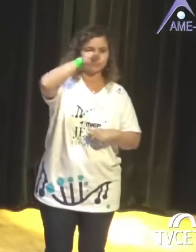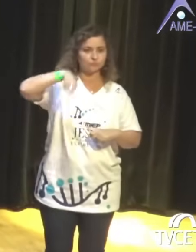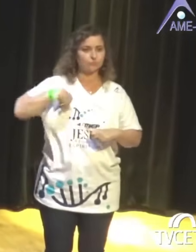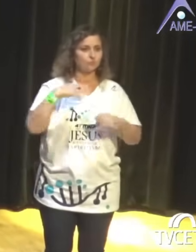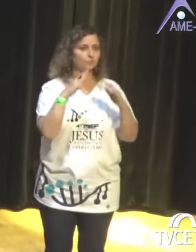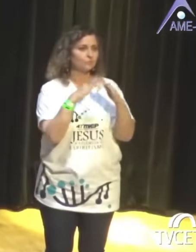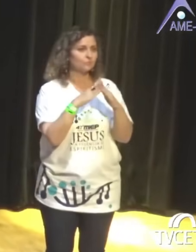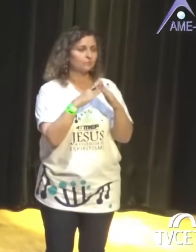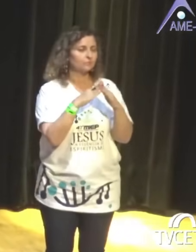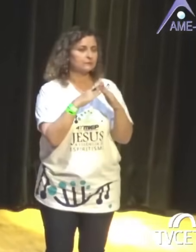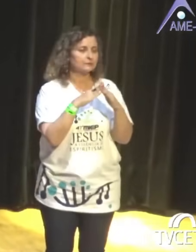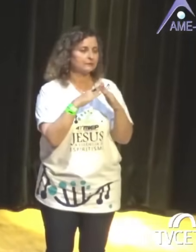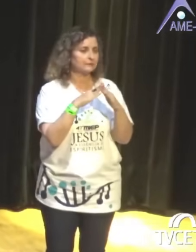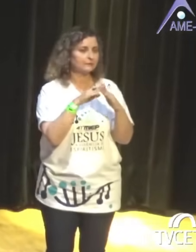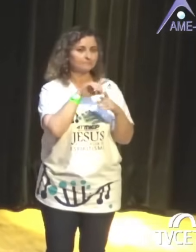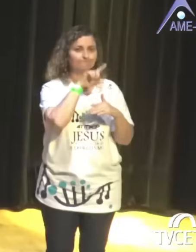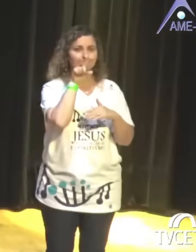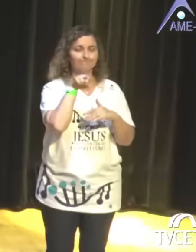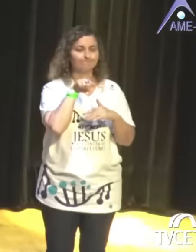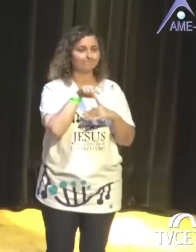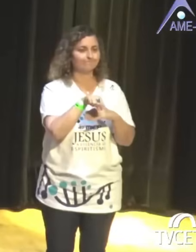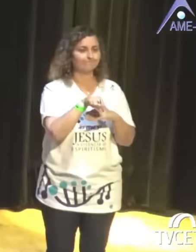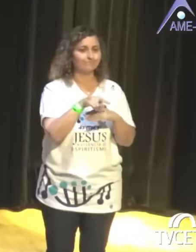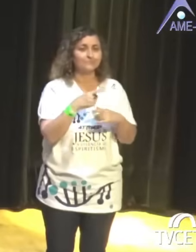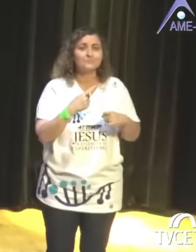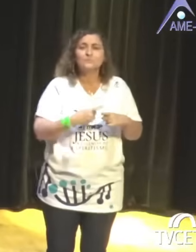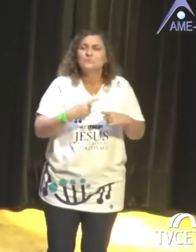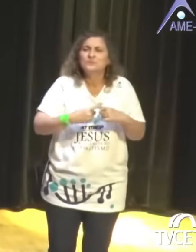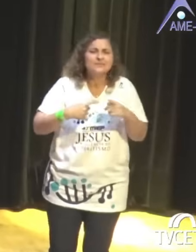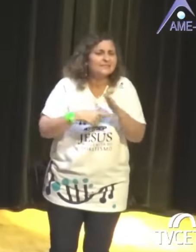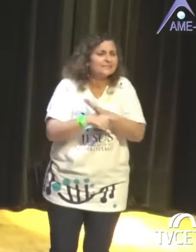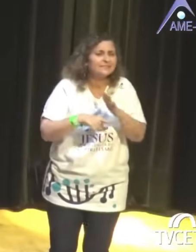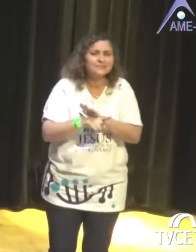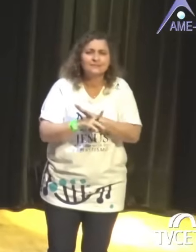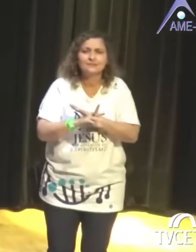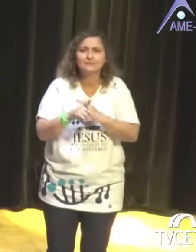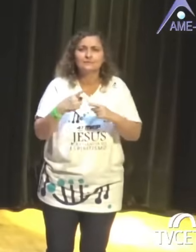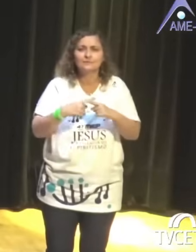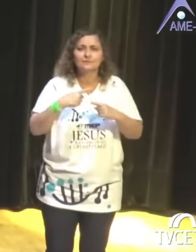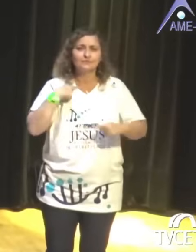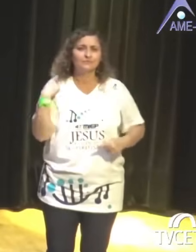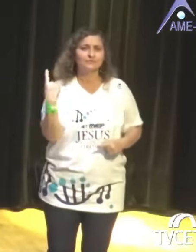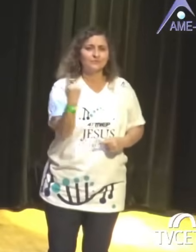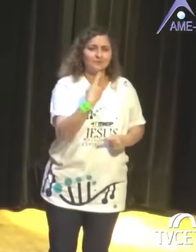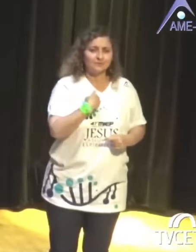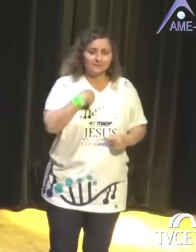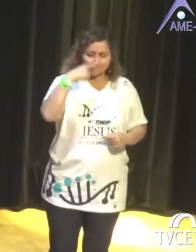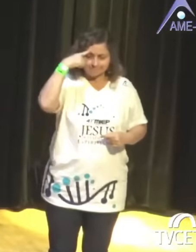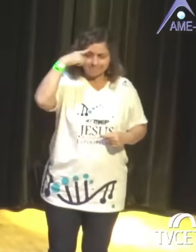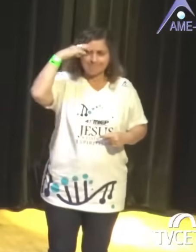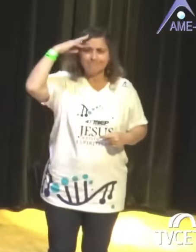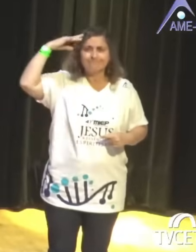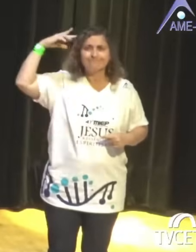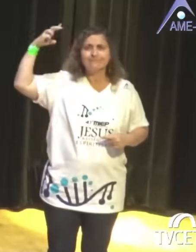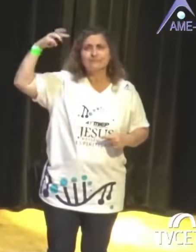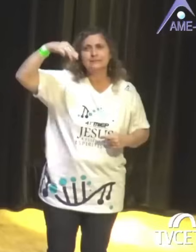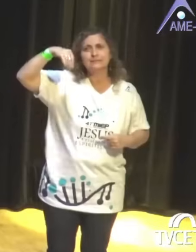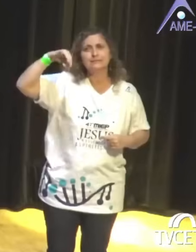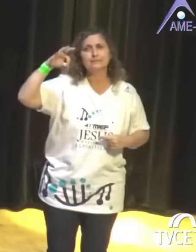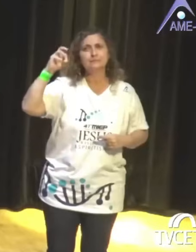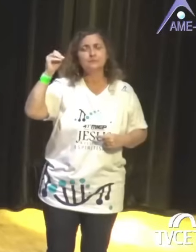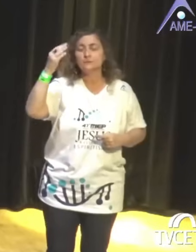avião porque nós ainda lidamos de uma maneira mágica lógica com o